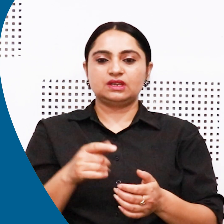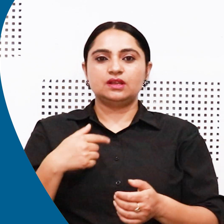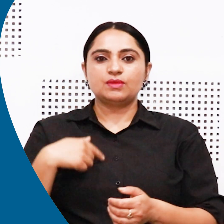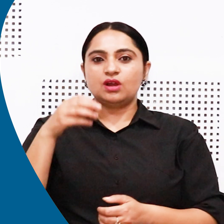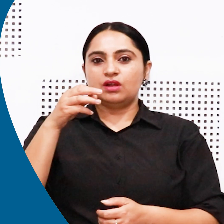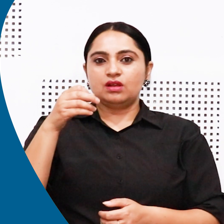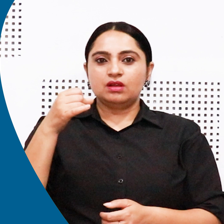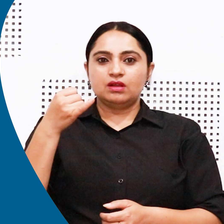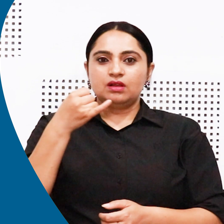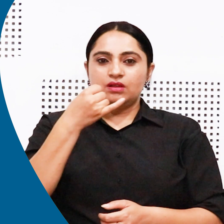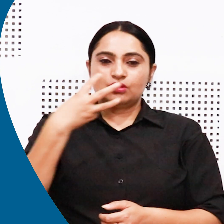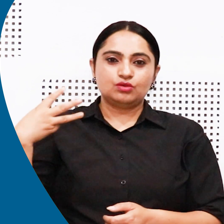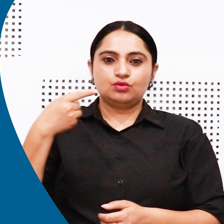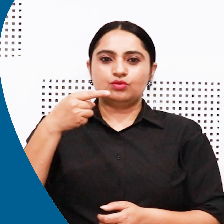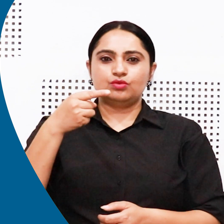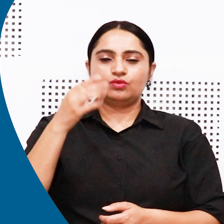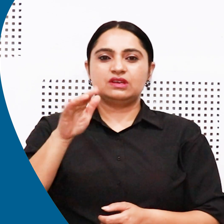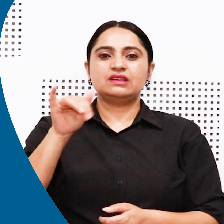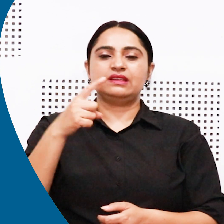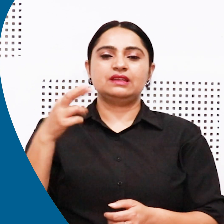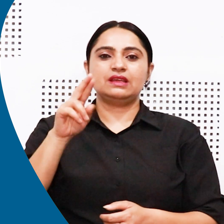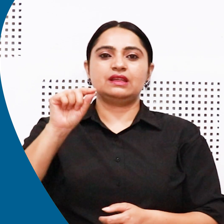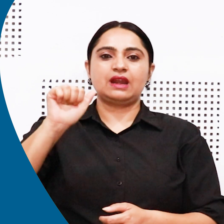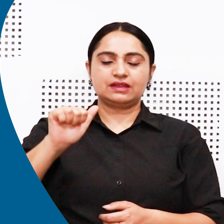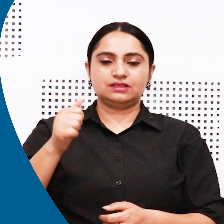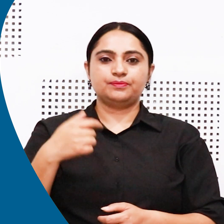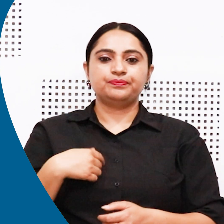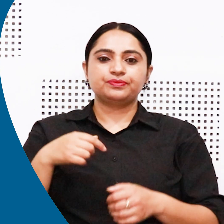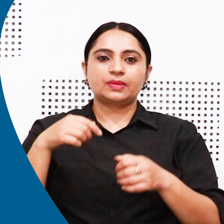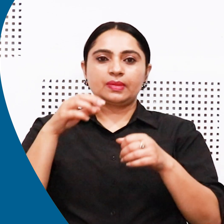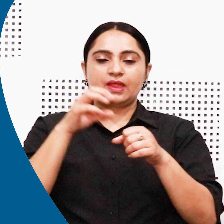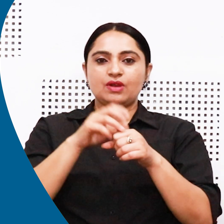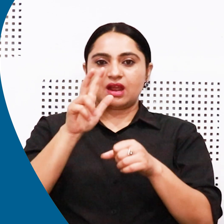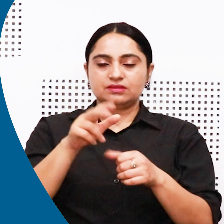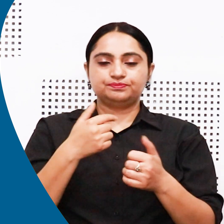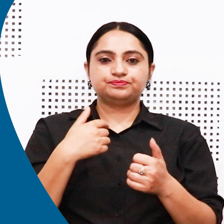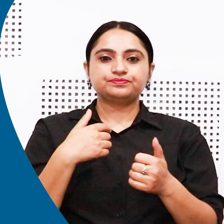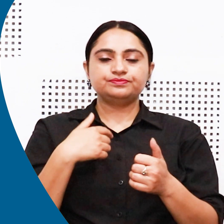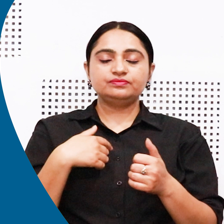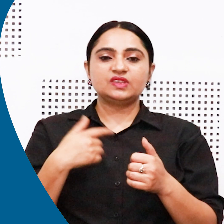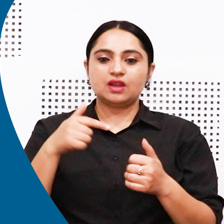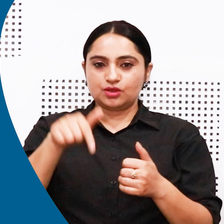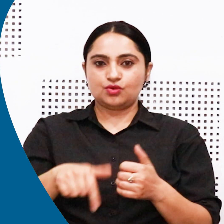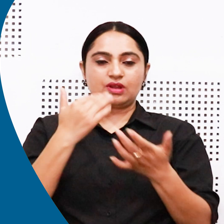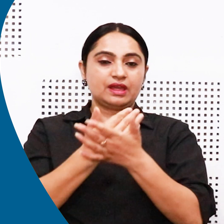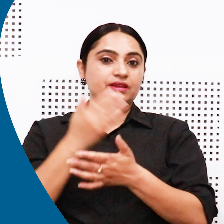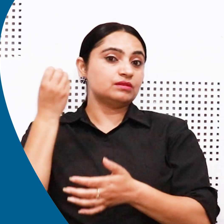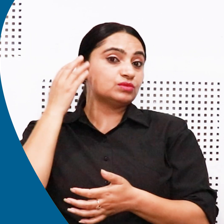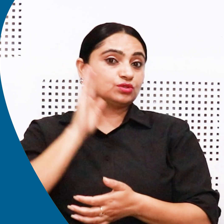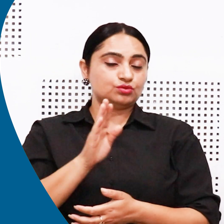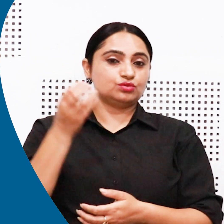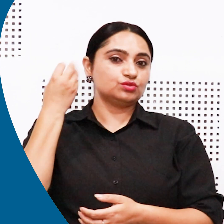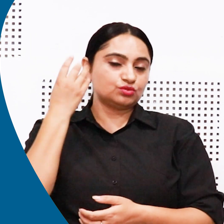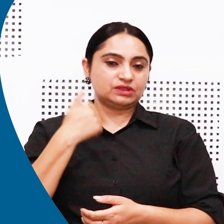ढुण्डिराज खनाल, दमकाट। रेडियो कार्यक्रम हाम्रो पालिका भन्ने सुन्ने गर्छु। सुनिरहँदाखेरि हामी